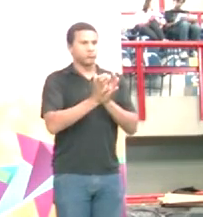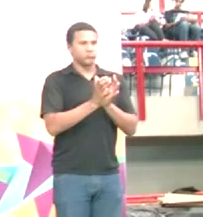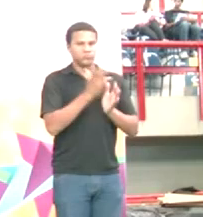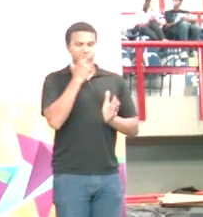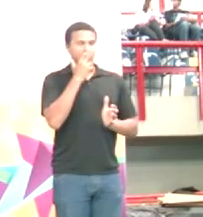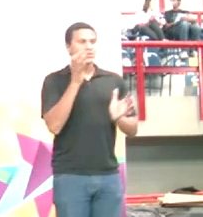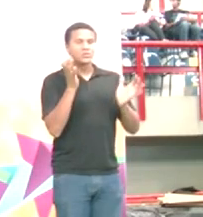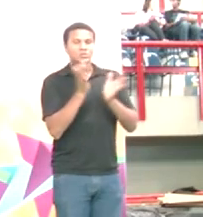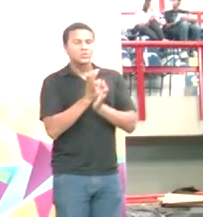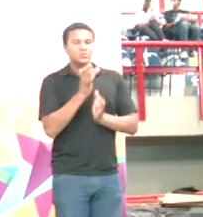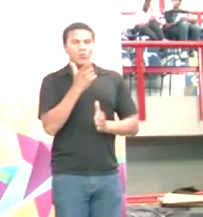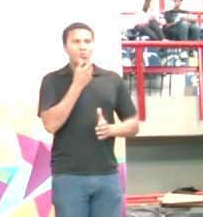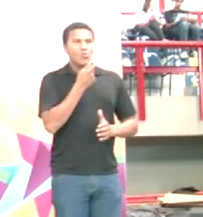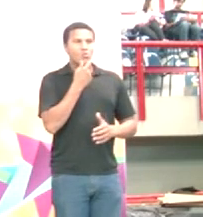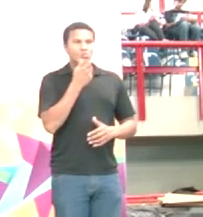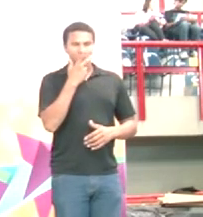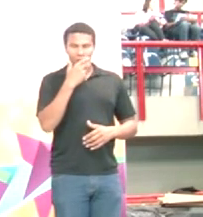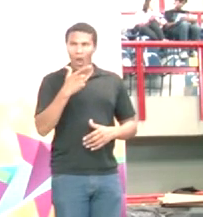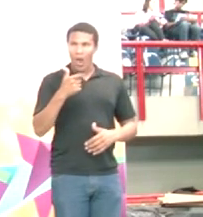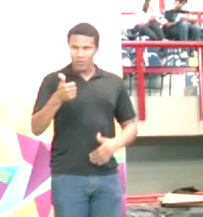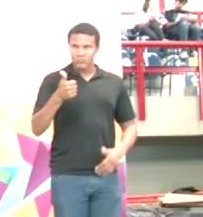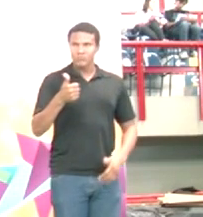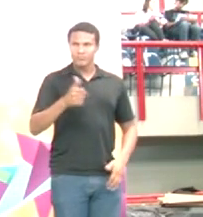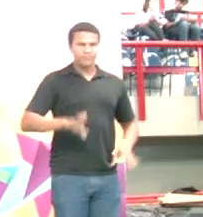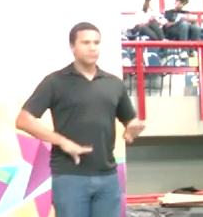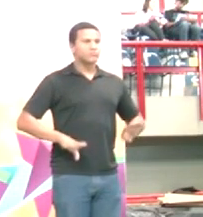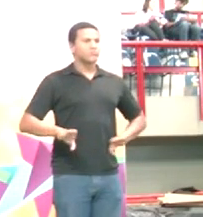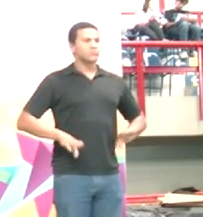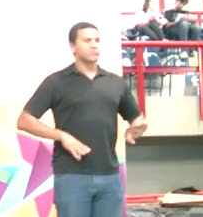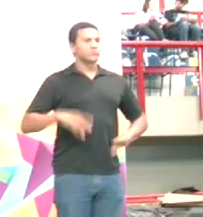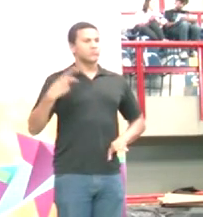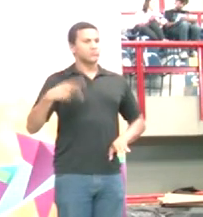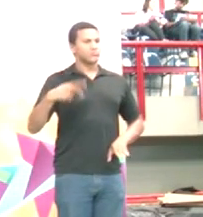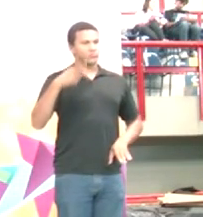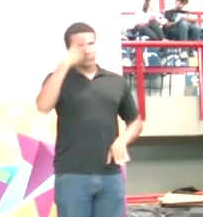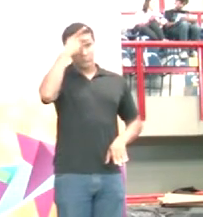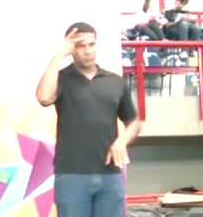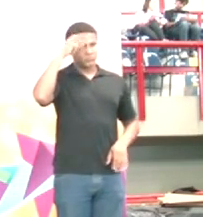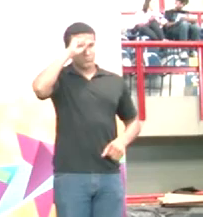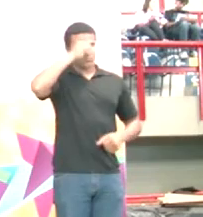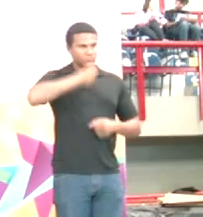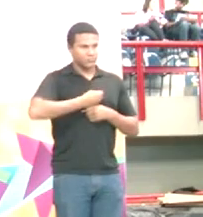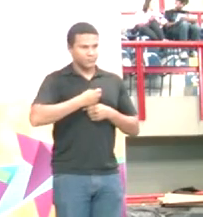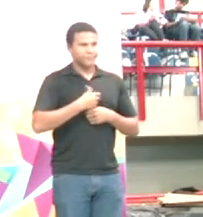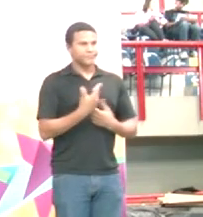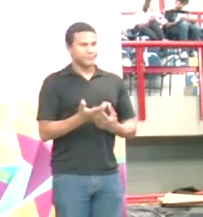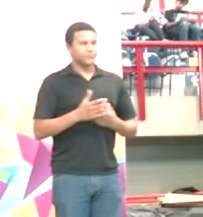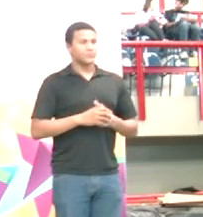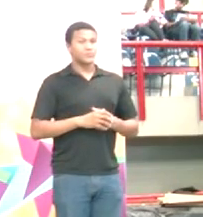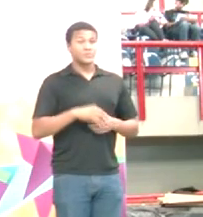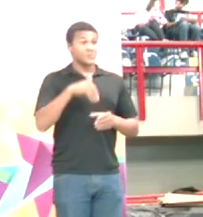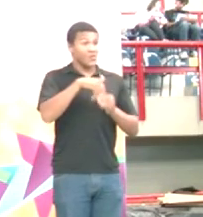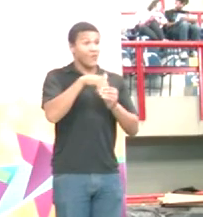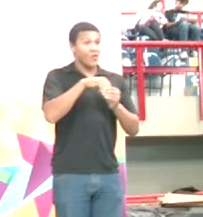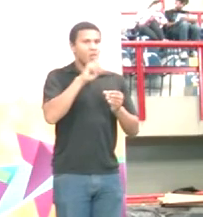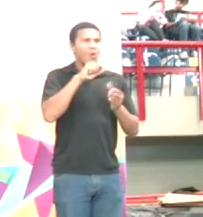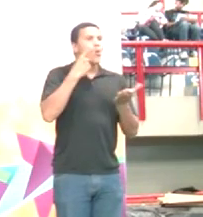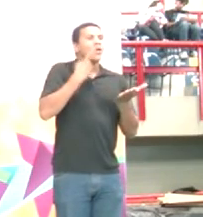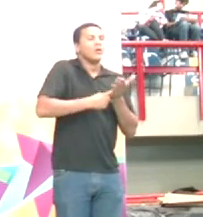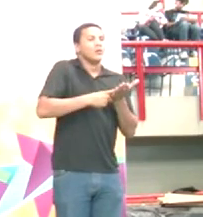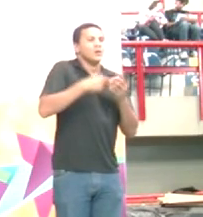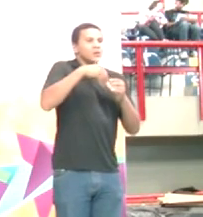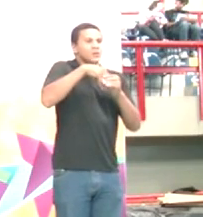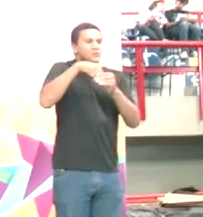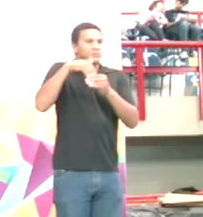para olhar as coisas. E todo voto era já de cartas